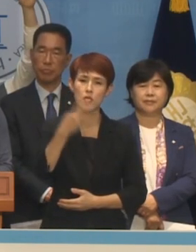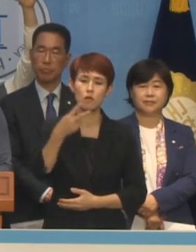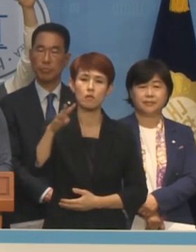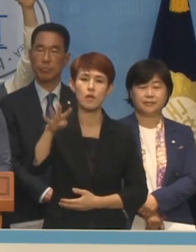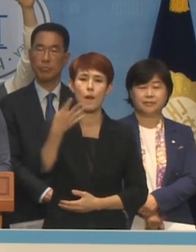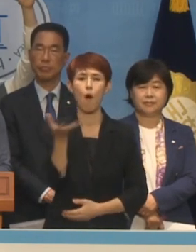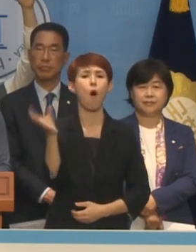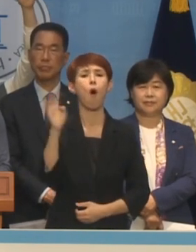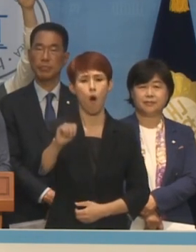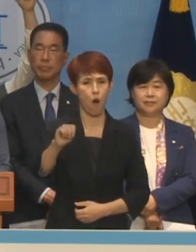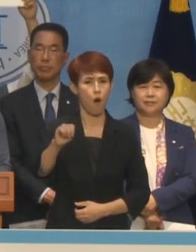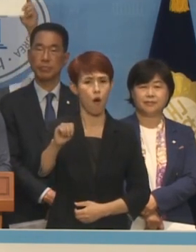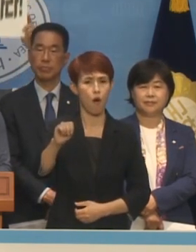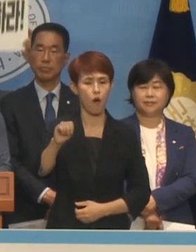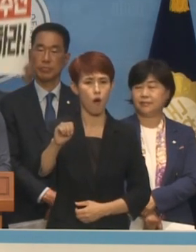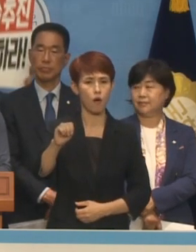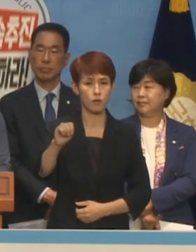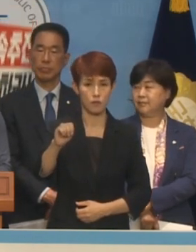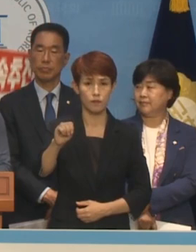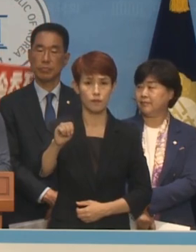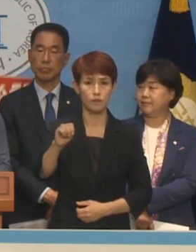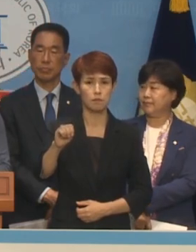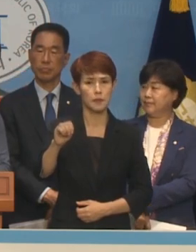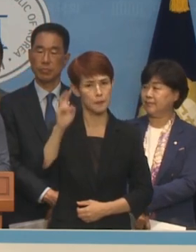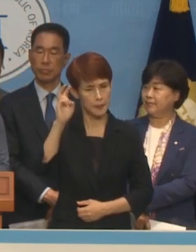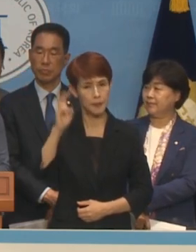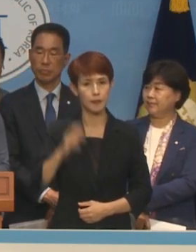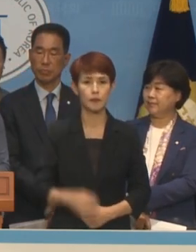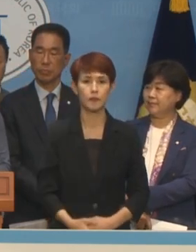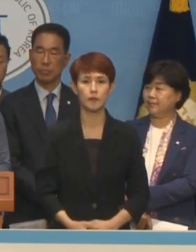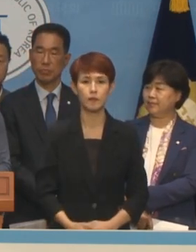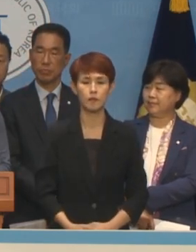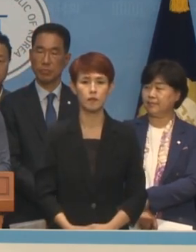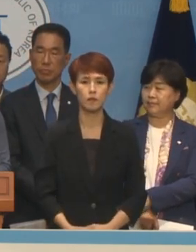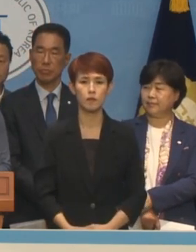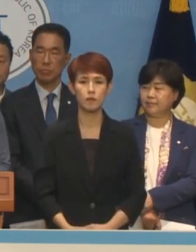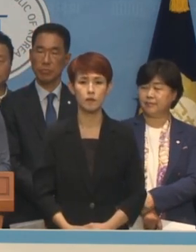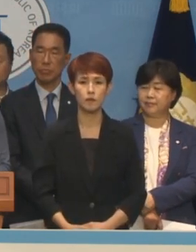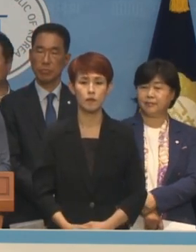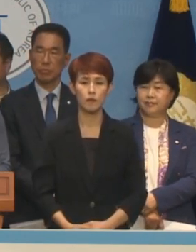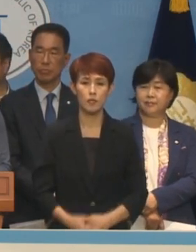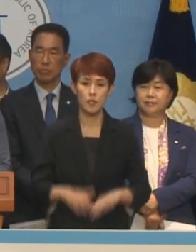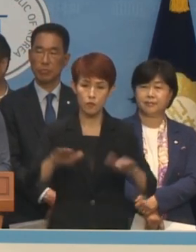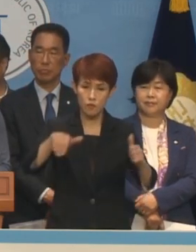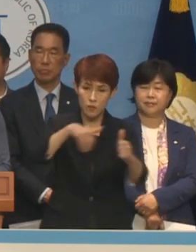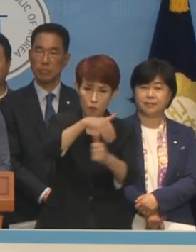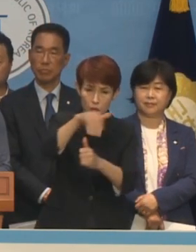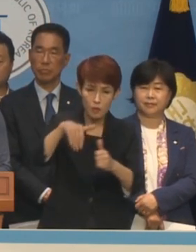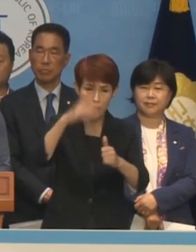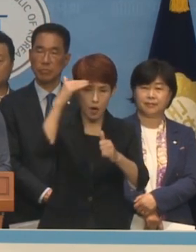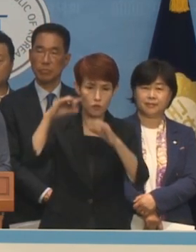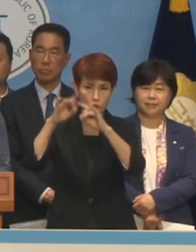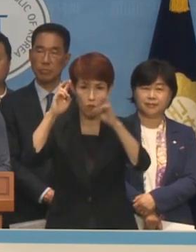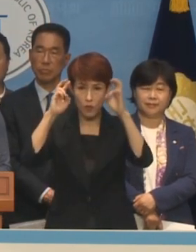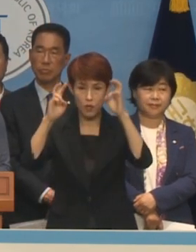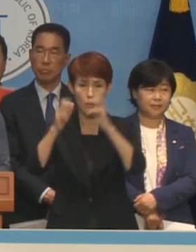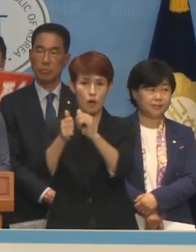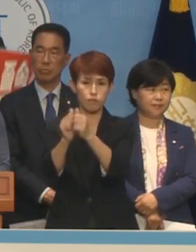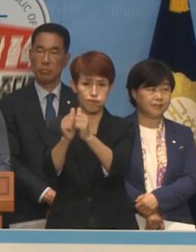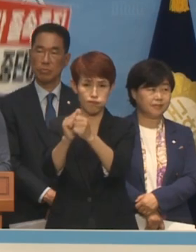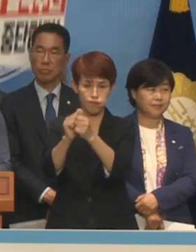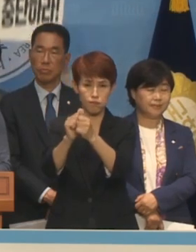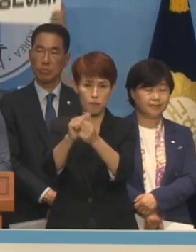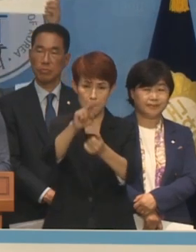2,400억 원 규모가 될 것으로 평가 예측되고 있다. 이처럼 현 시점에서 한전 KDN 지분